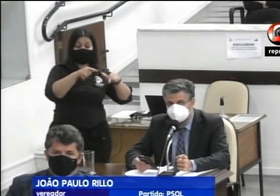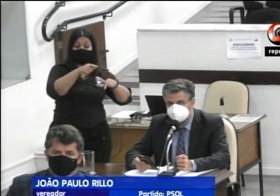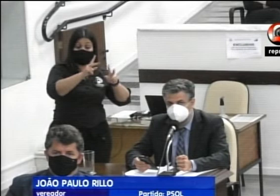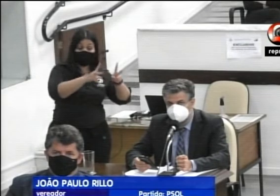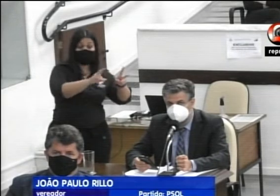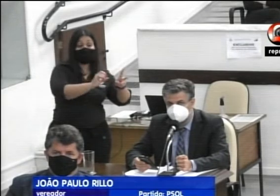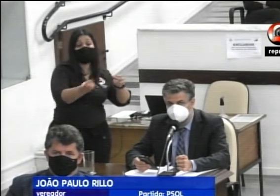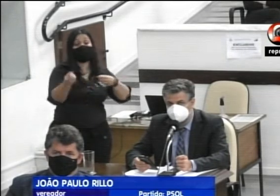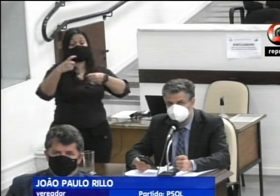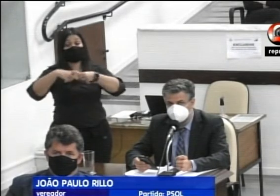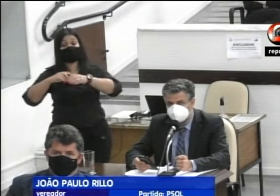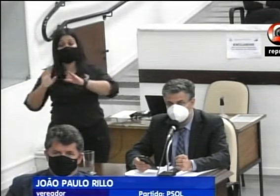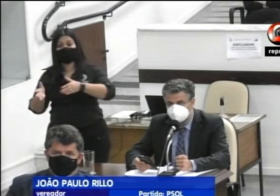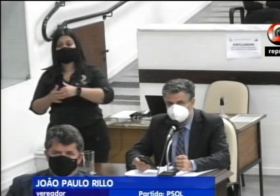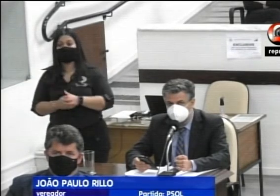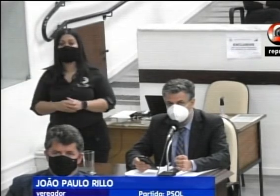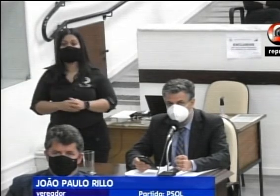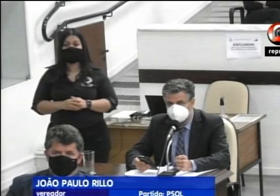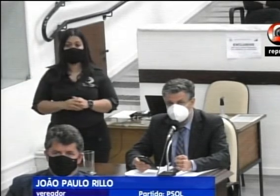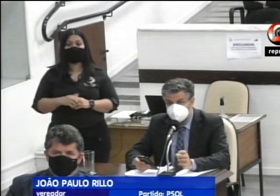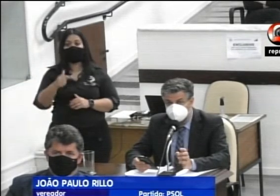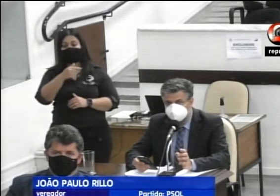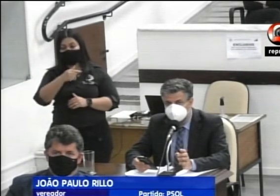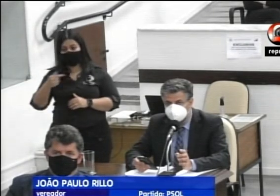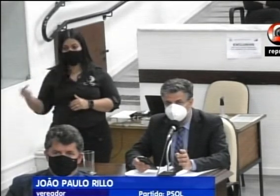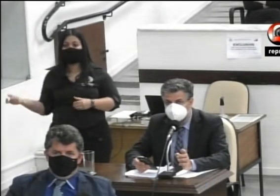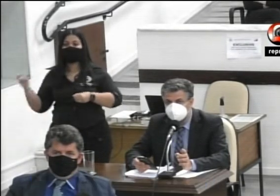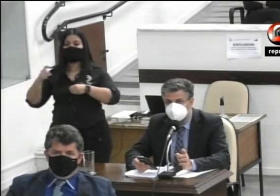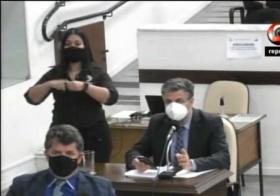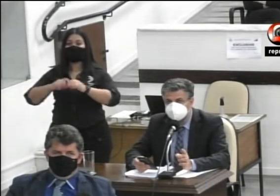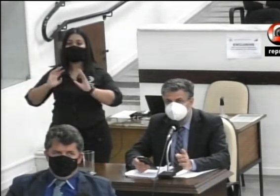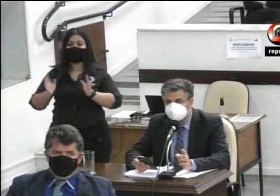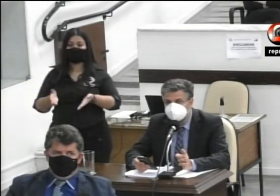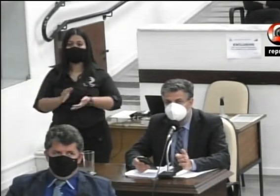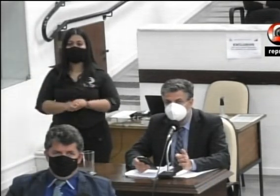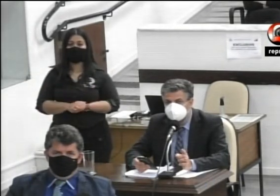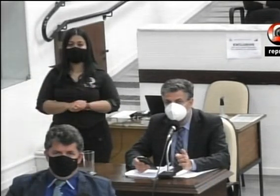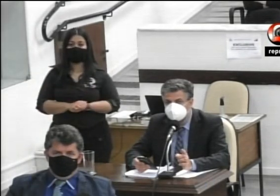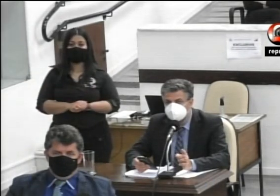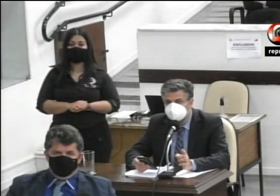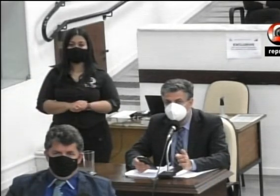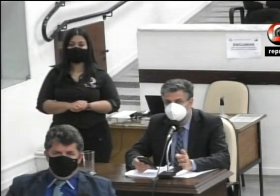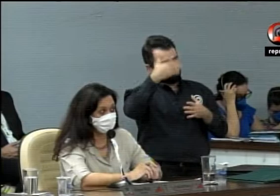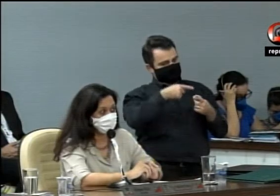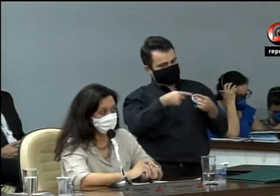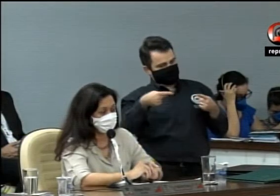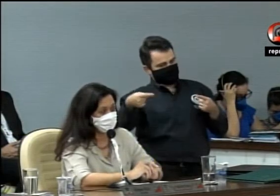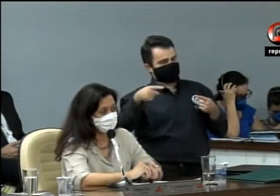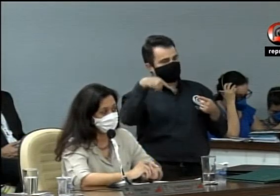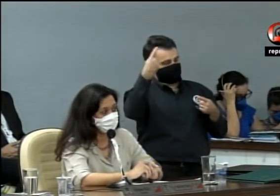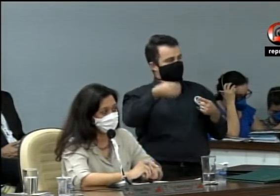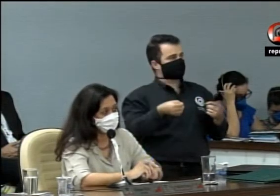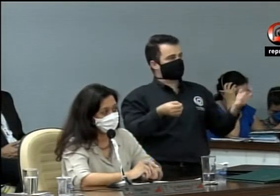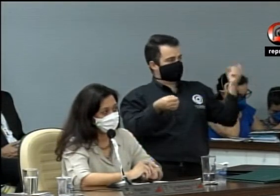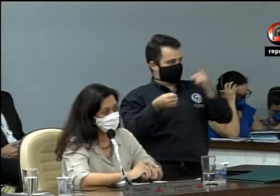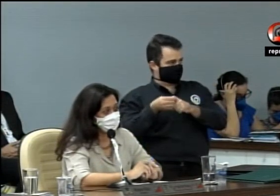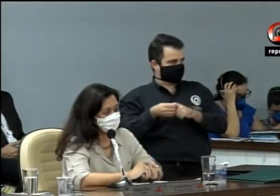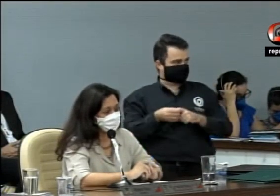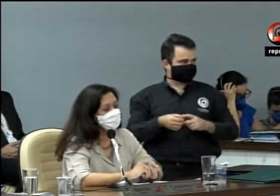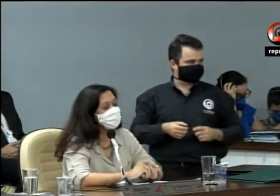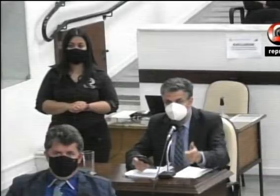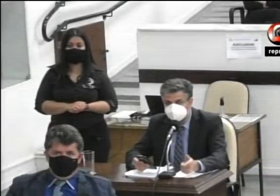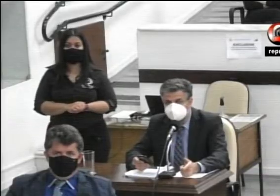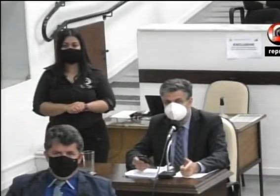Eles devem já retornar na próxima semana. Eles retornarão na próxima semana. Eles retornarão